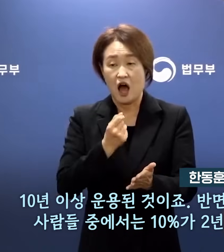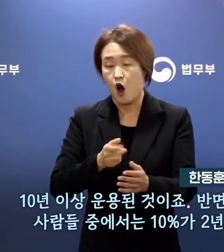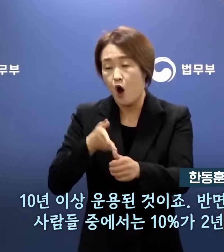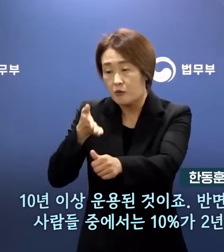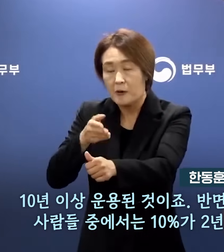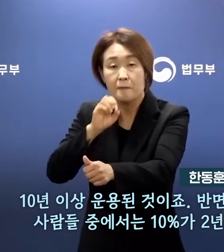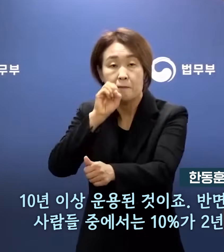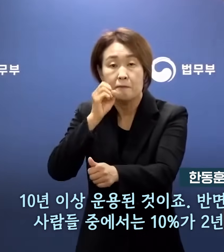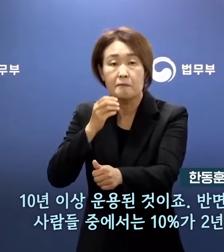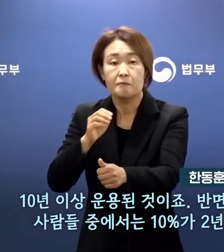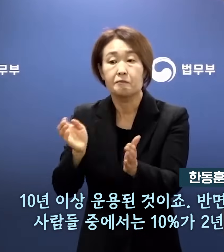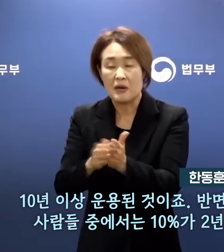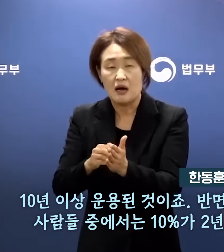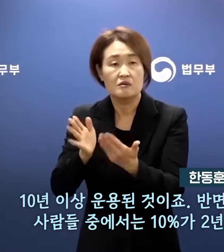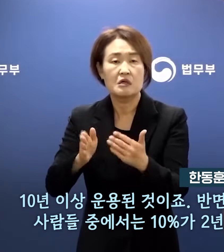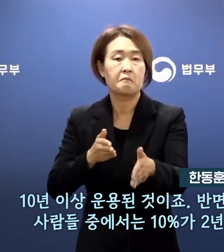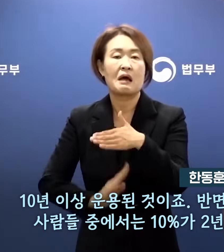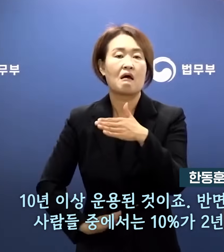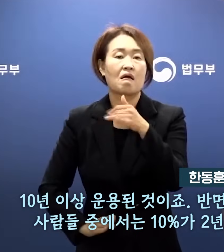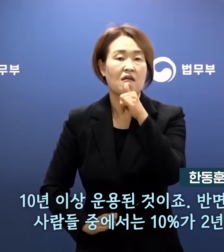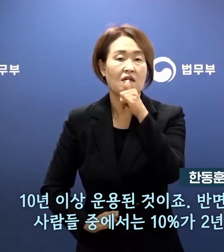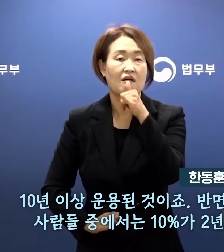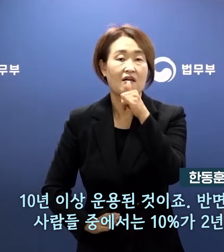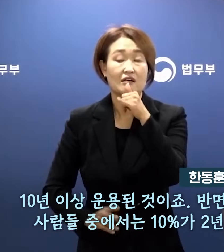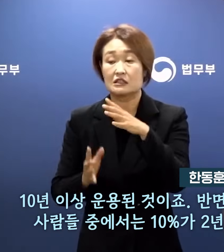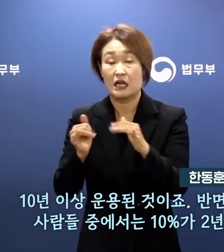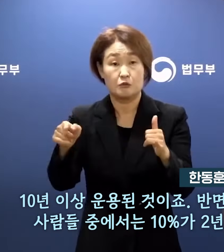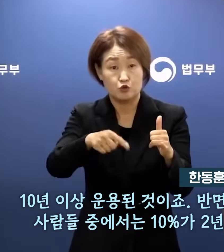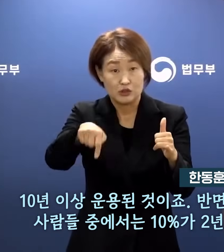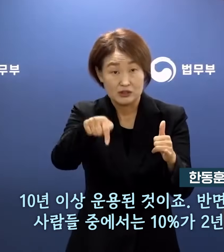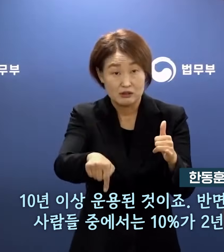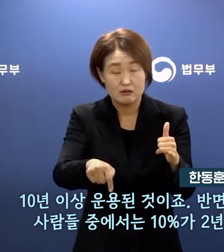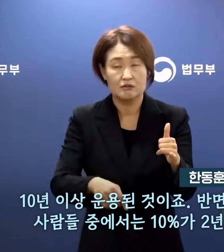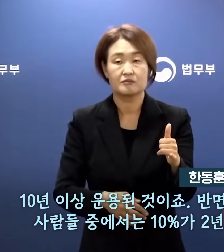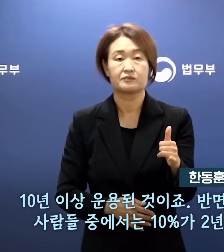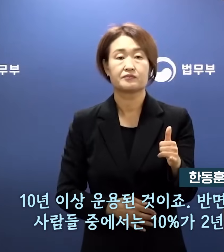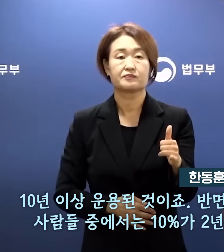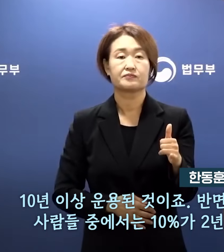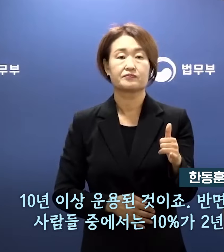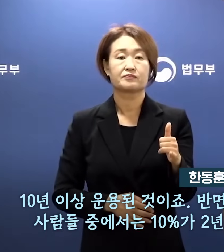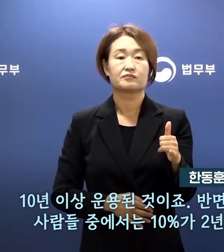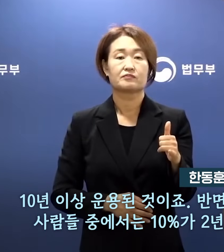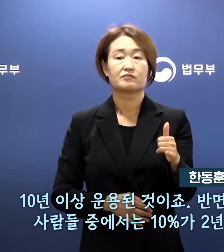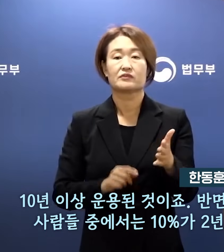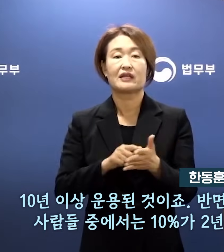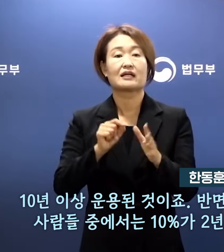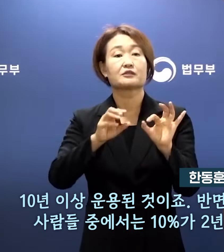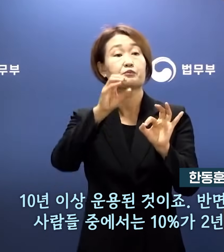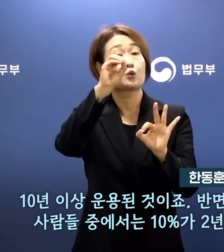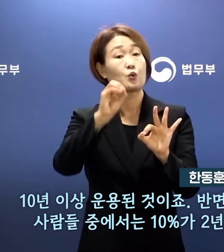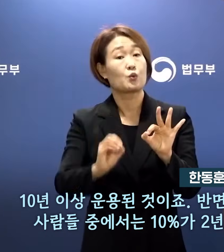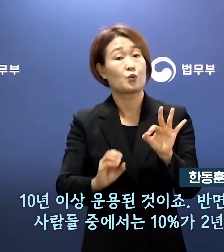청구했으나 기각된 사람들 중에서는 10%가